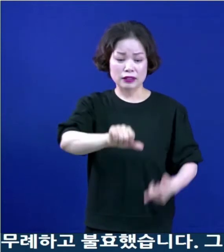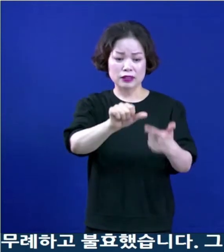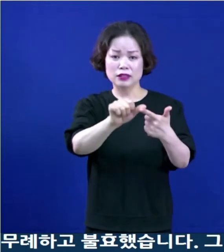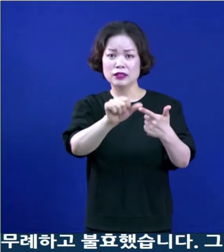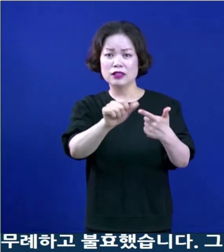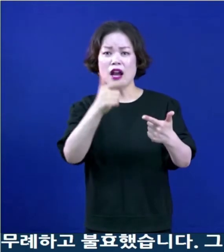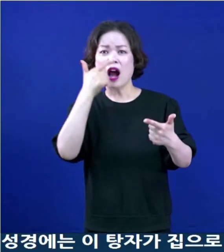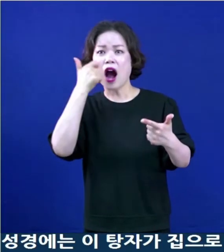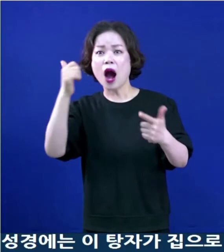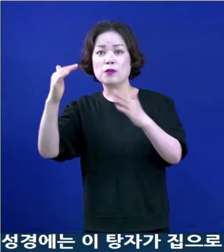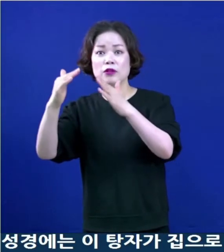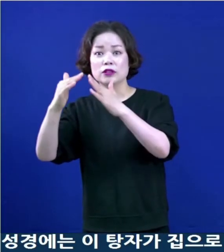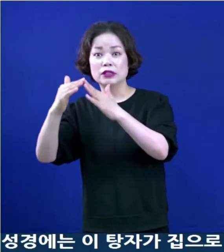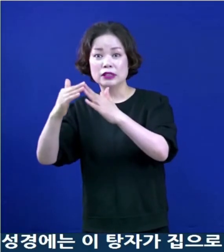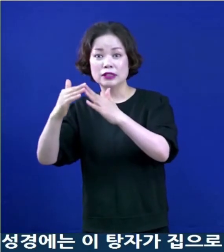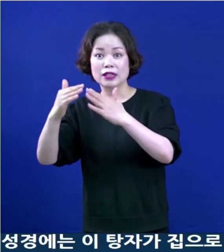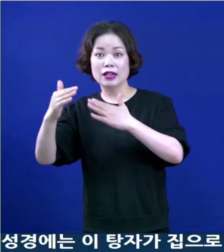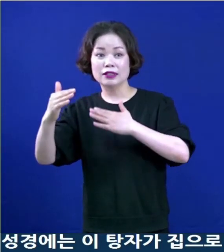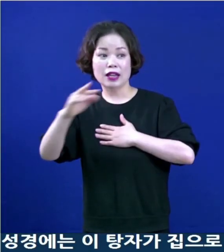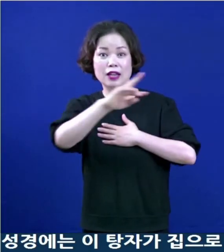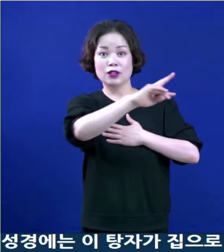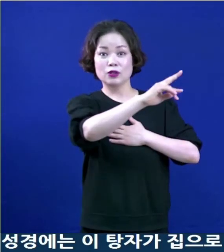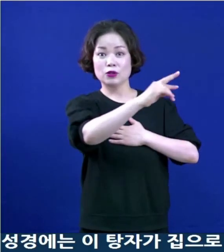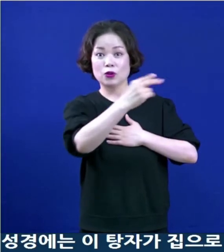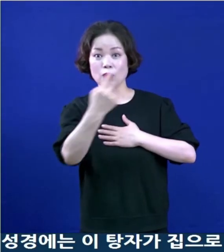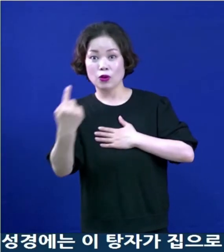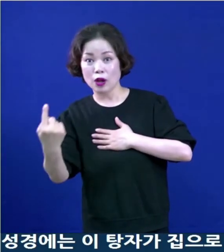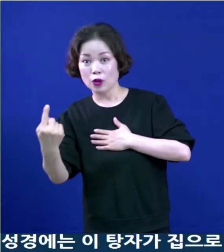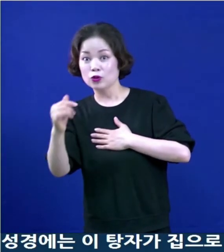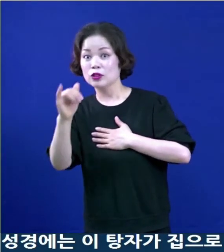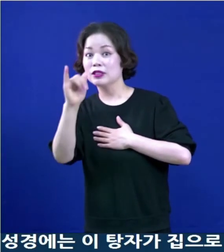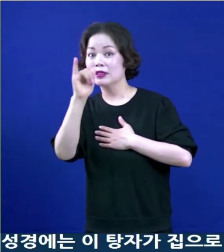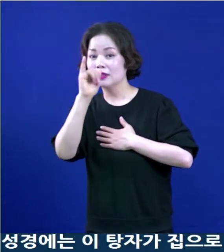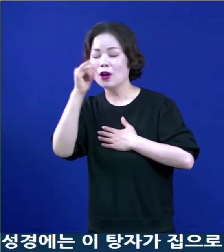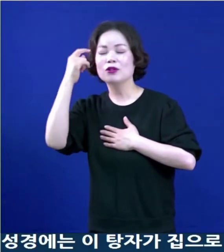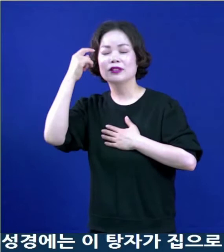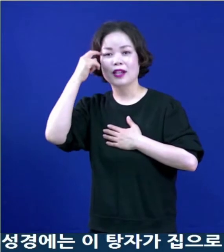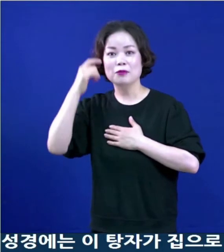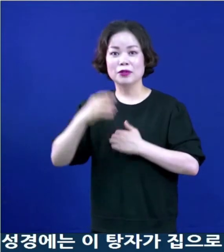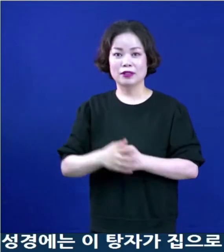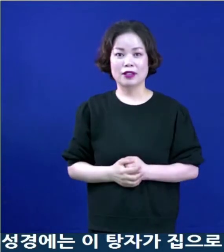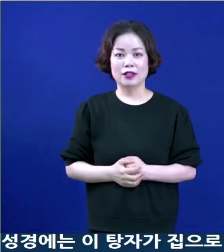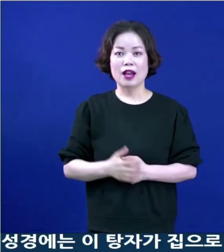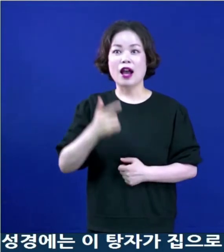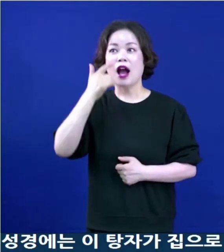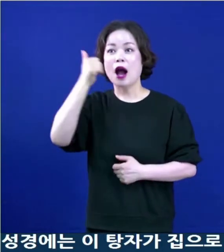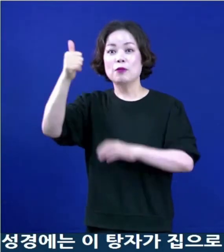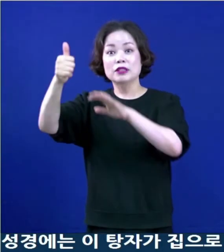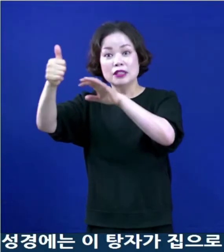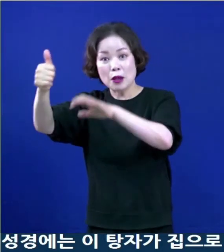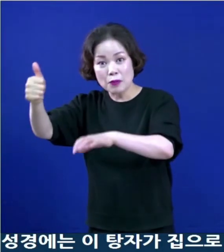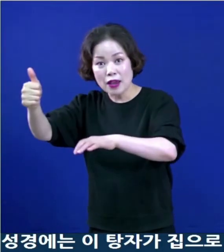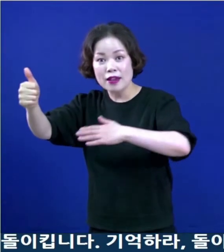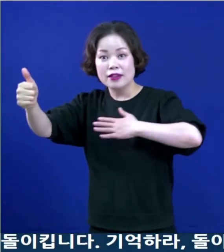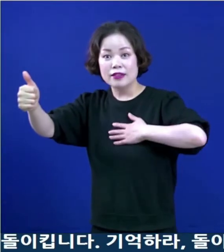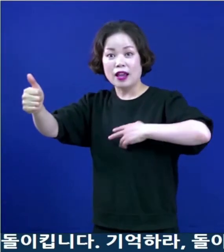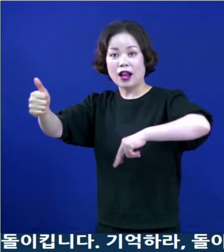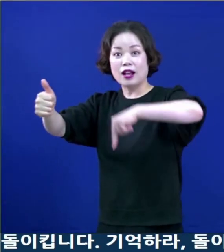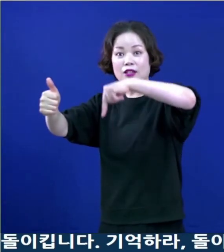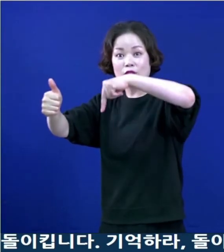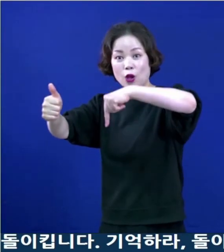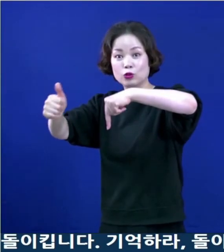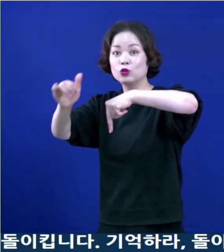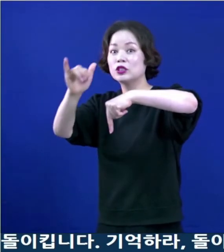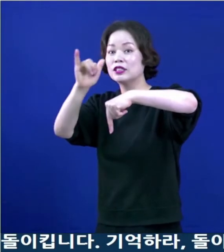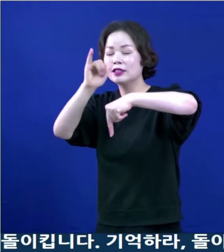아버지 집에 내가 돌아갈 수 있다고 생각을 합니다. 아버지 앞에 내가 설 수 있을